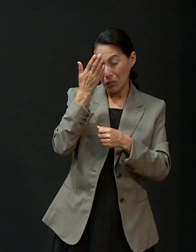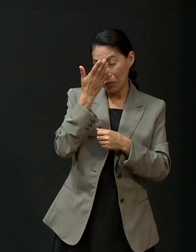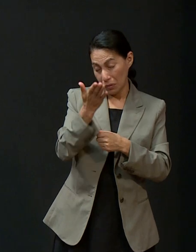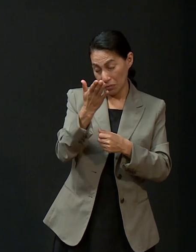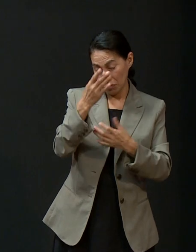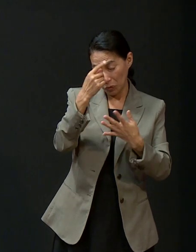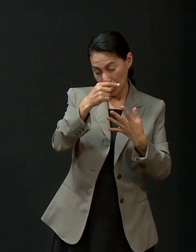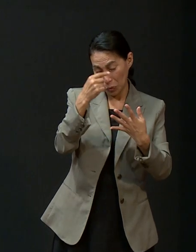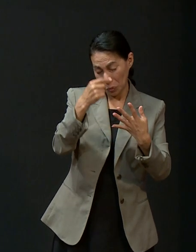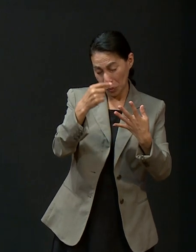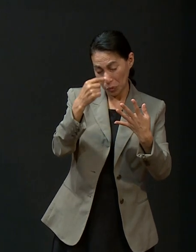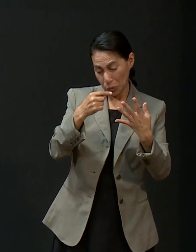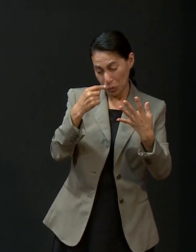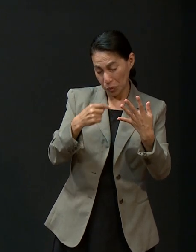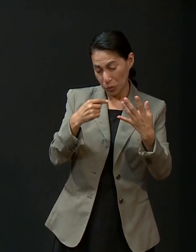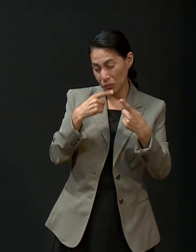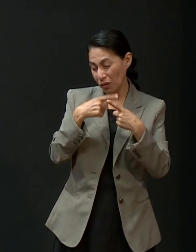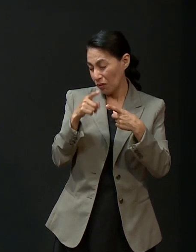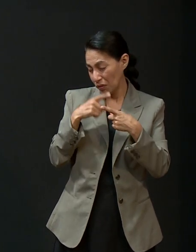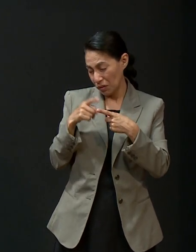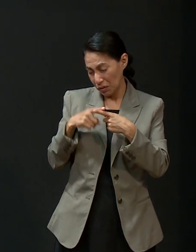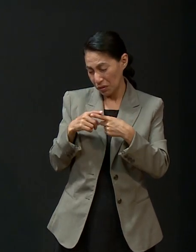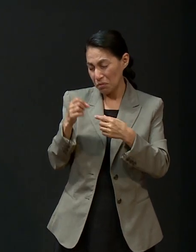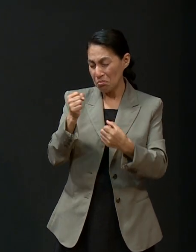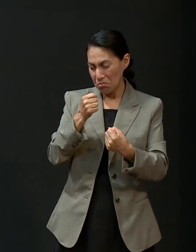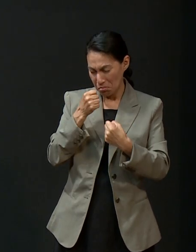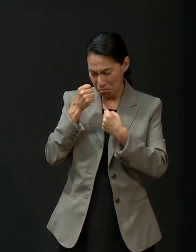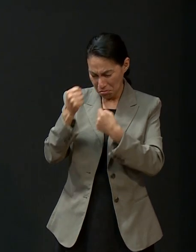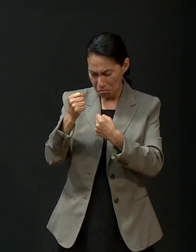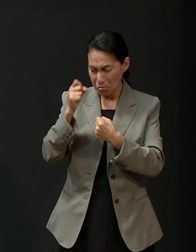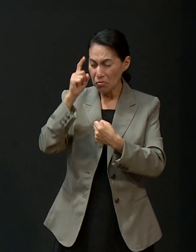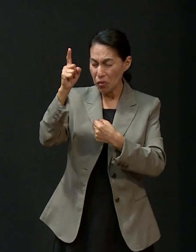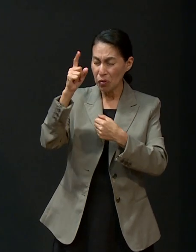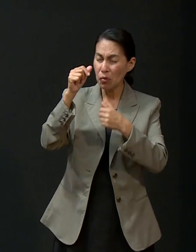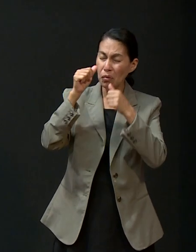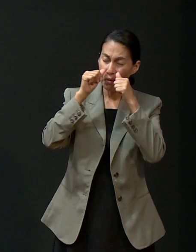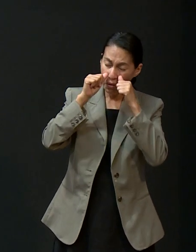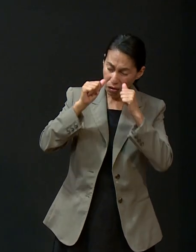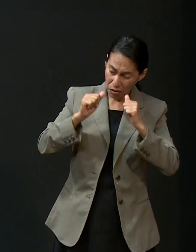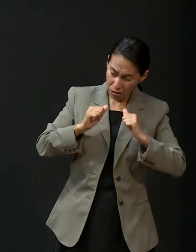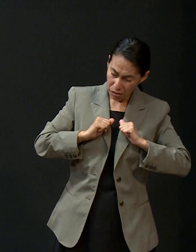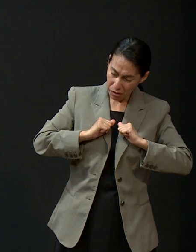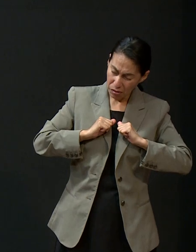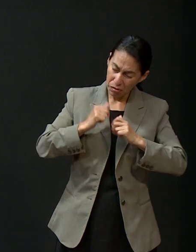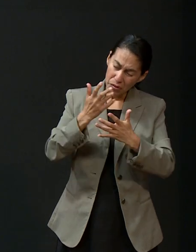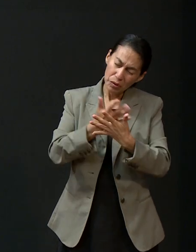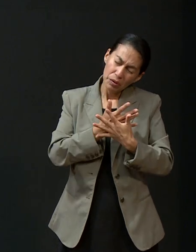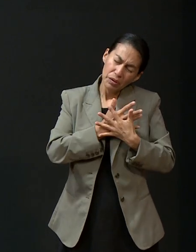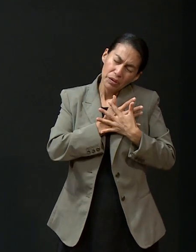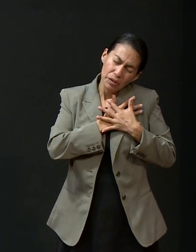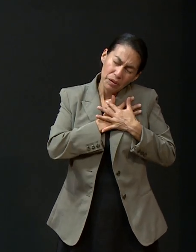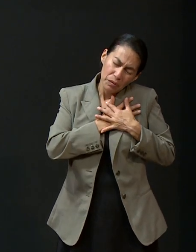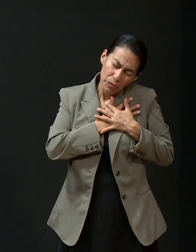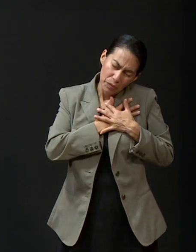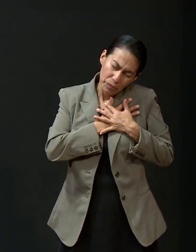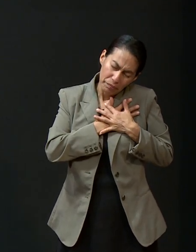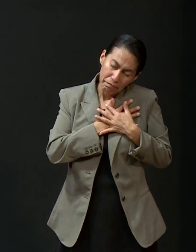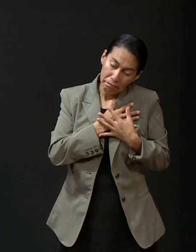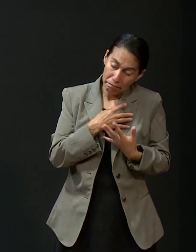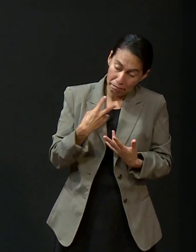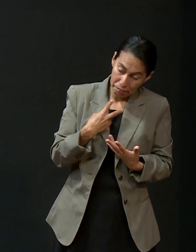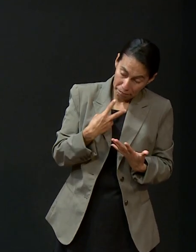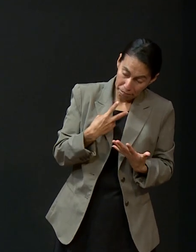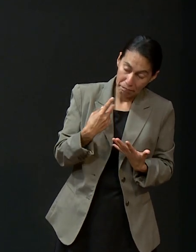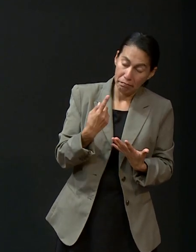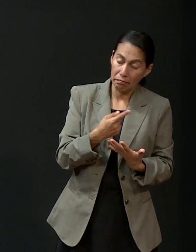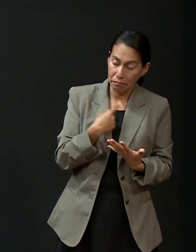peticiones Que tuvimos acá Sabemos Señor Que tú Nos escuchas Que tú Nos amas Nosotros